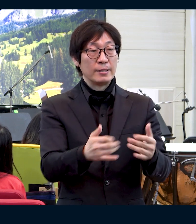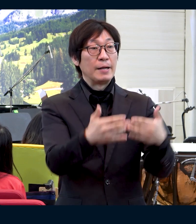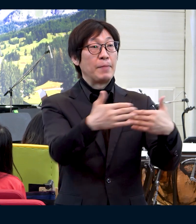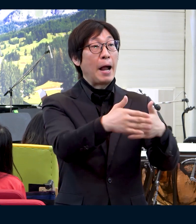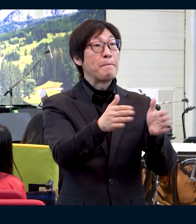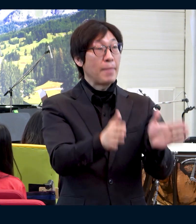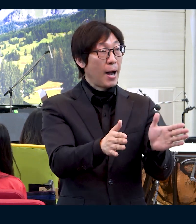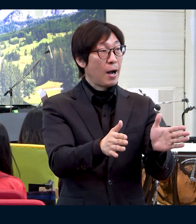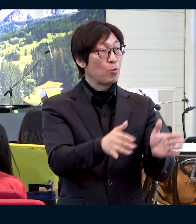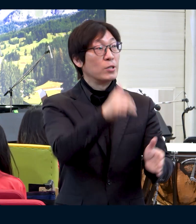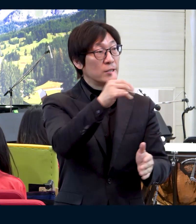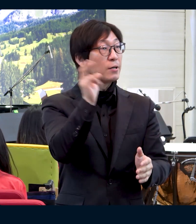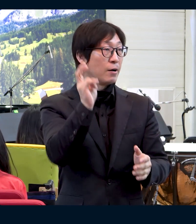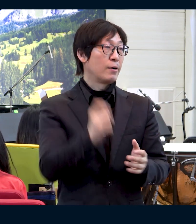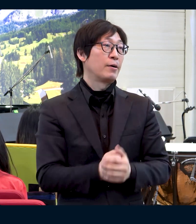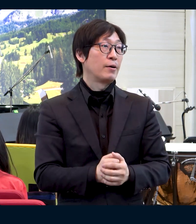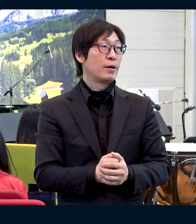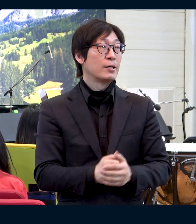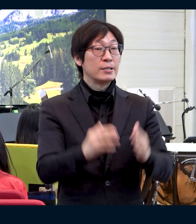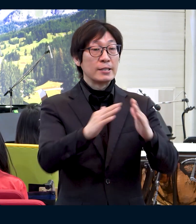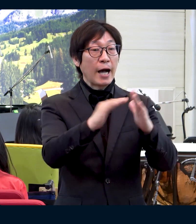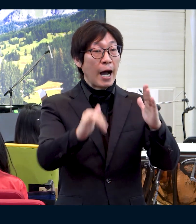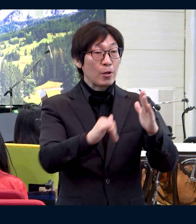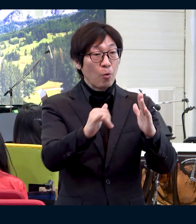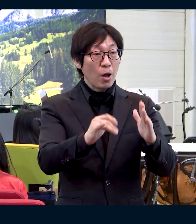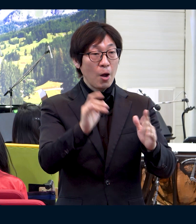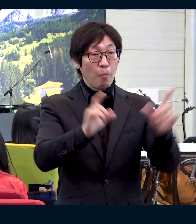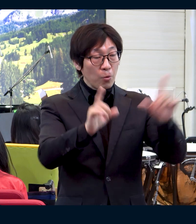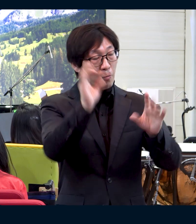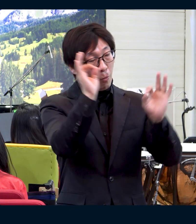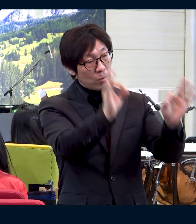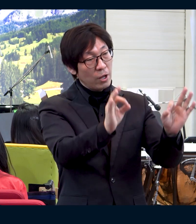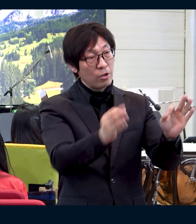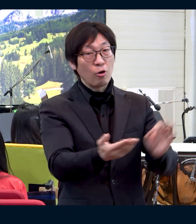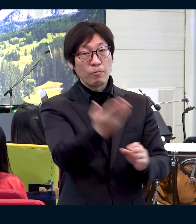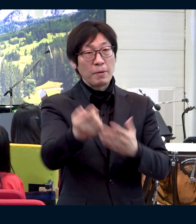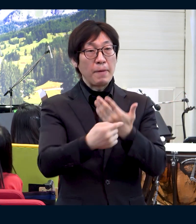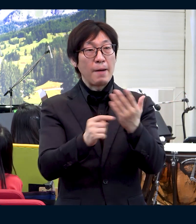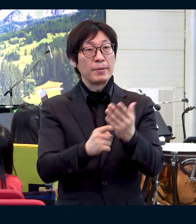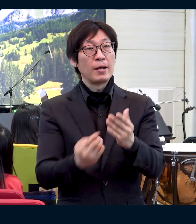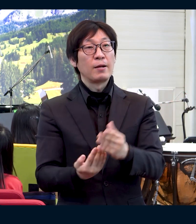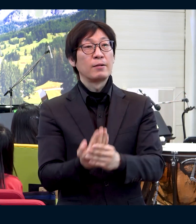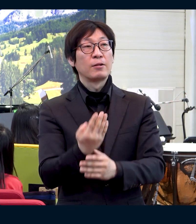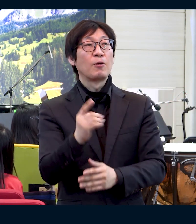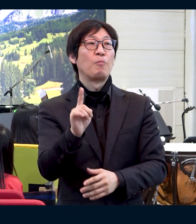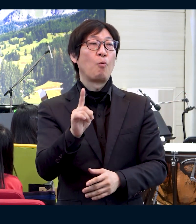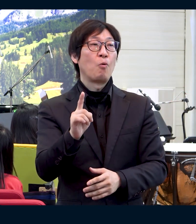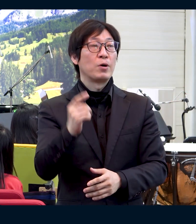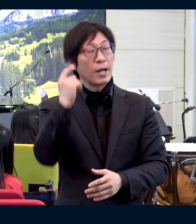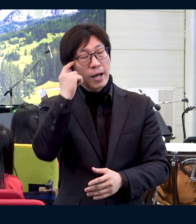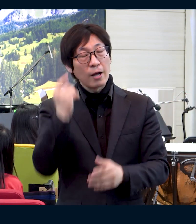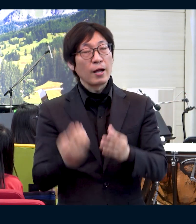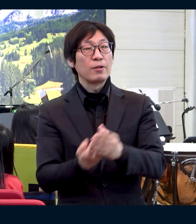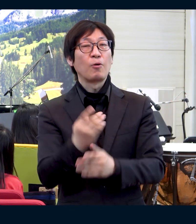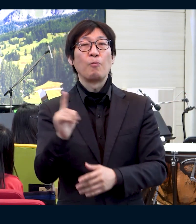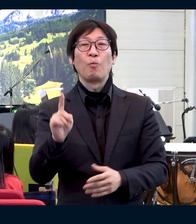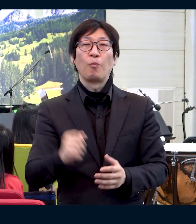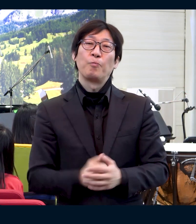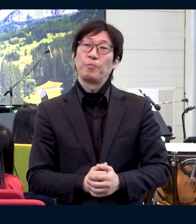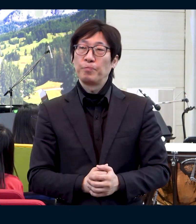것입니다. 그 가족들의 모습을 볼 때 여러분들은 어떤 마음이 드십니까? 또 어떤 생각이